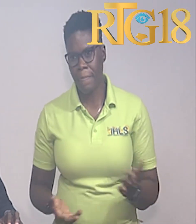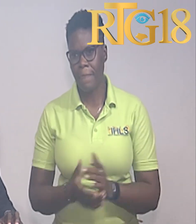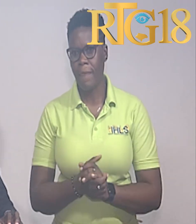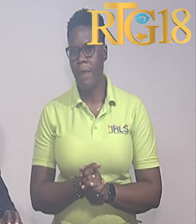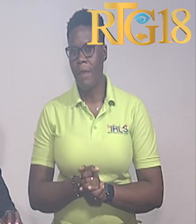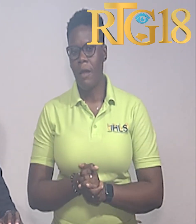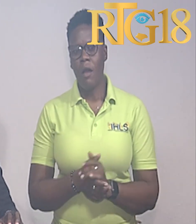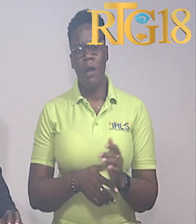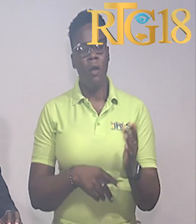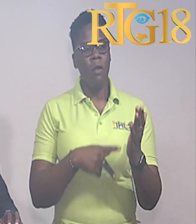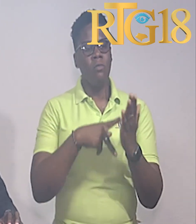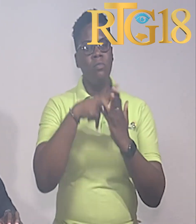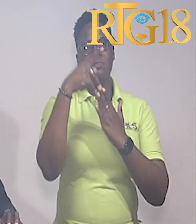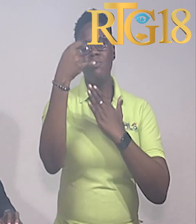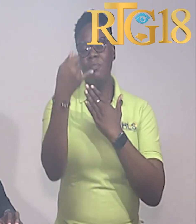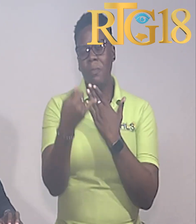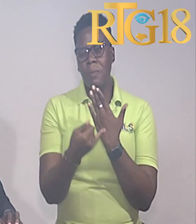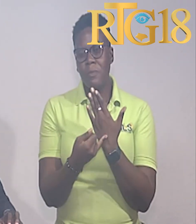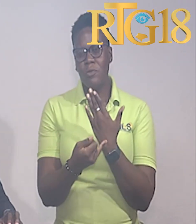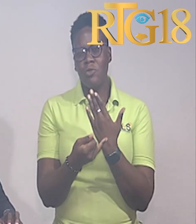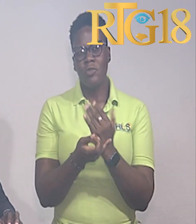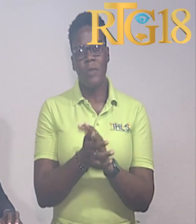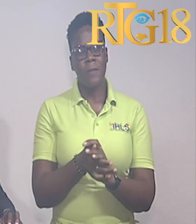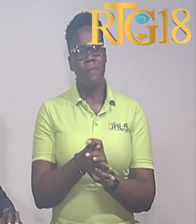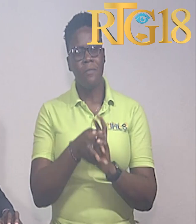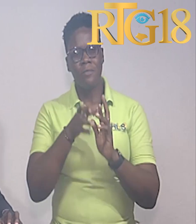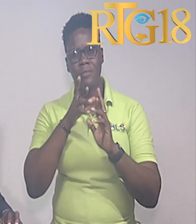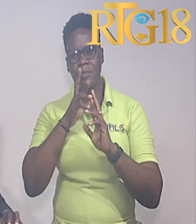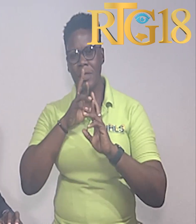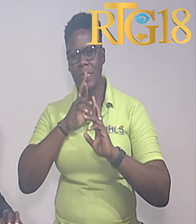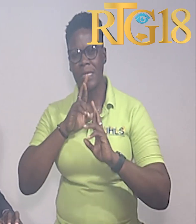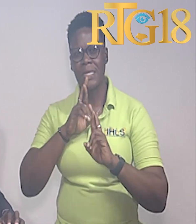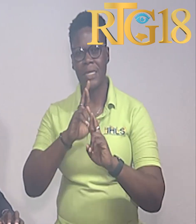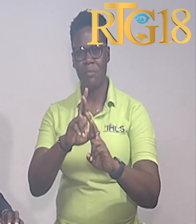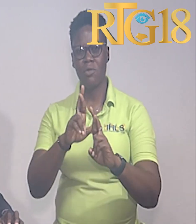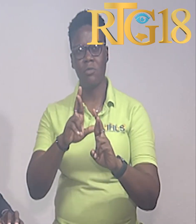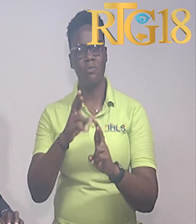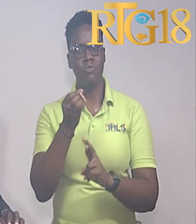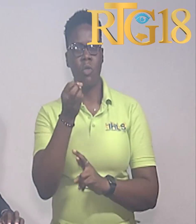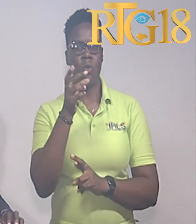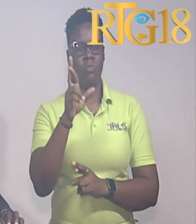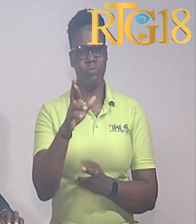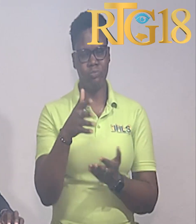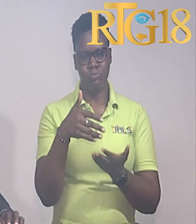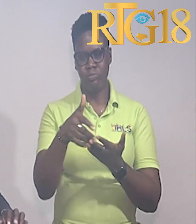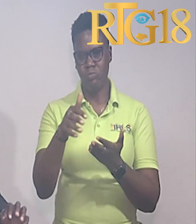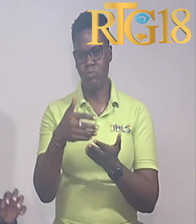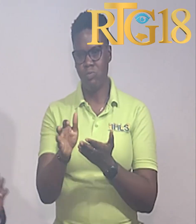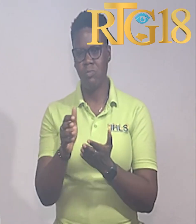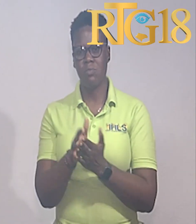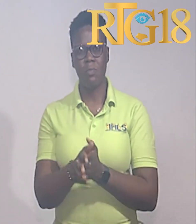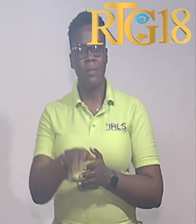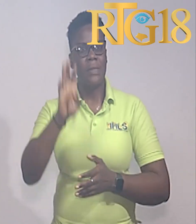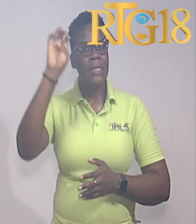Ces deux projets constituent une réponse, voire une contribution